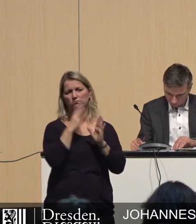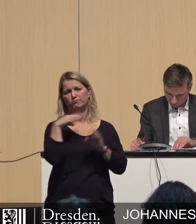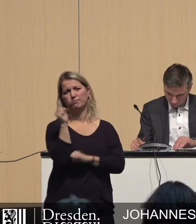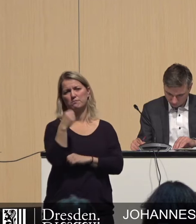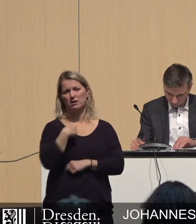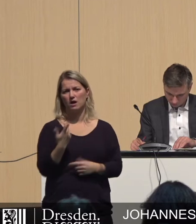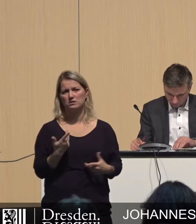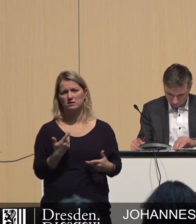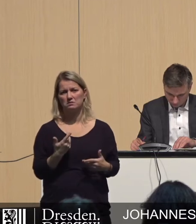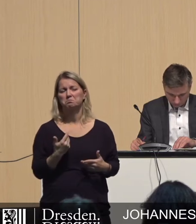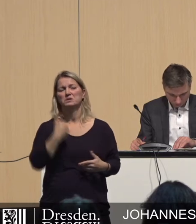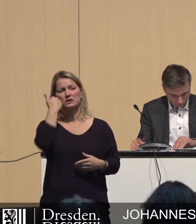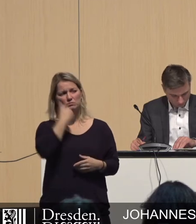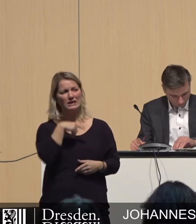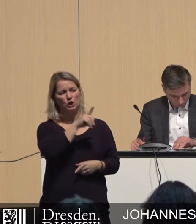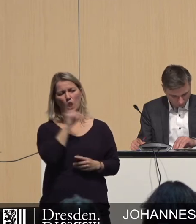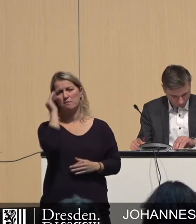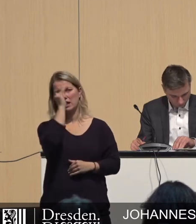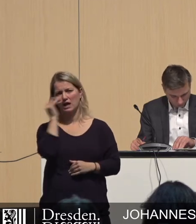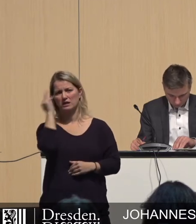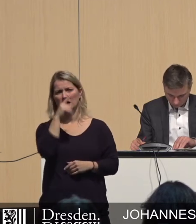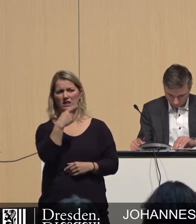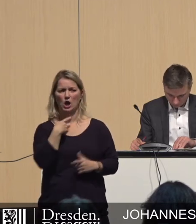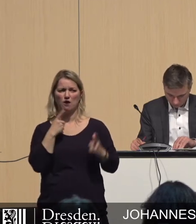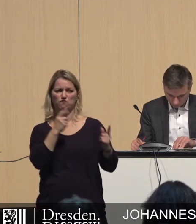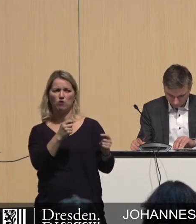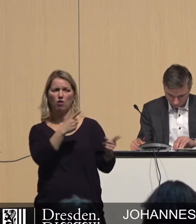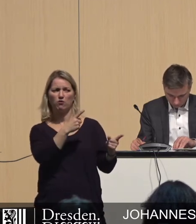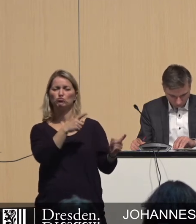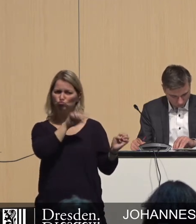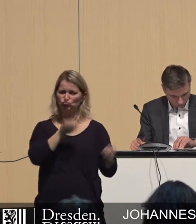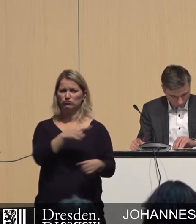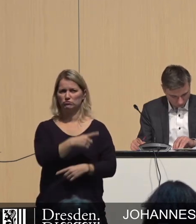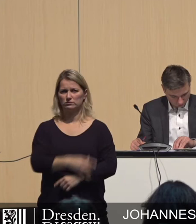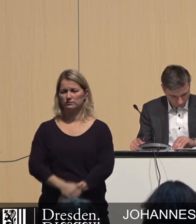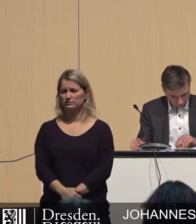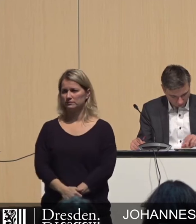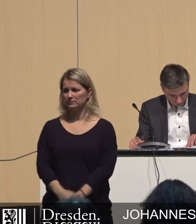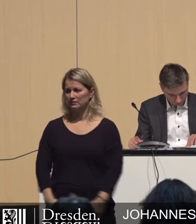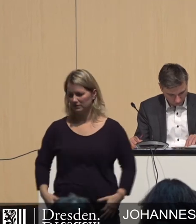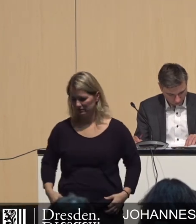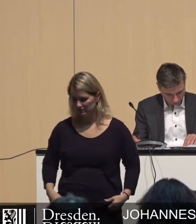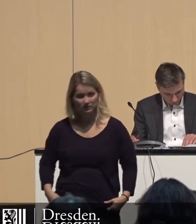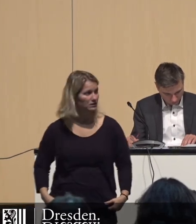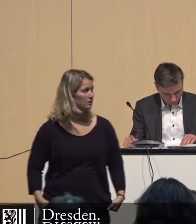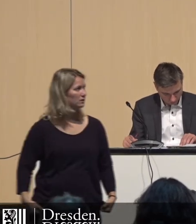hier vielleicht noch mal nachzudenken und auf diesen unseren Vorschlag einzugehen. Vielen Dank.